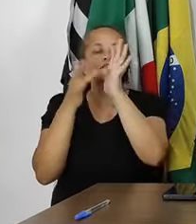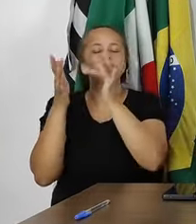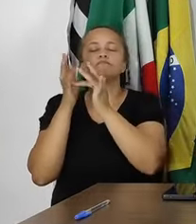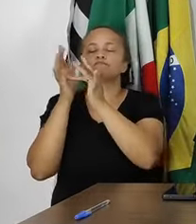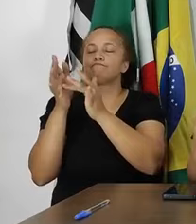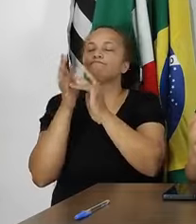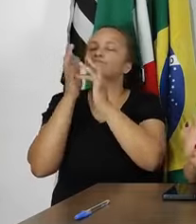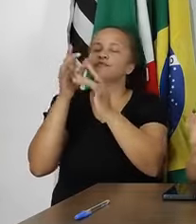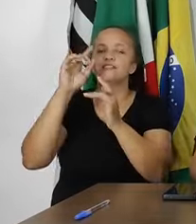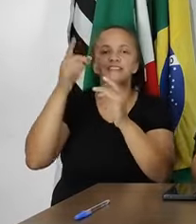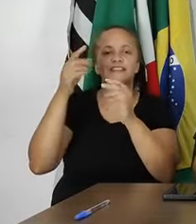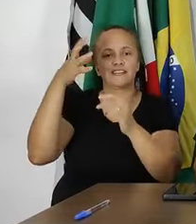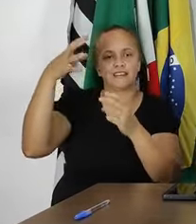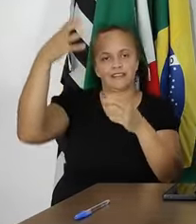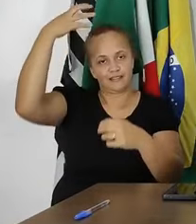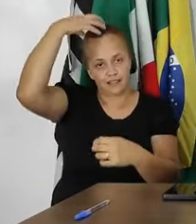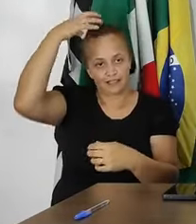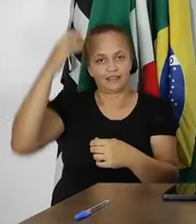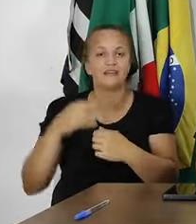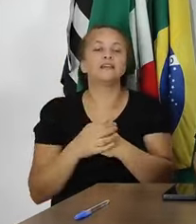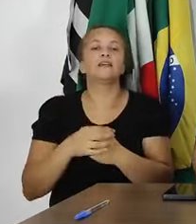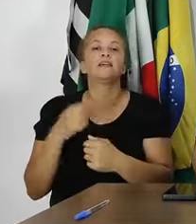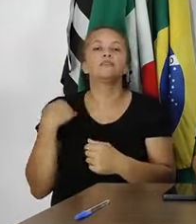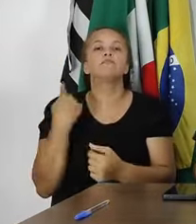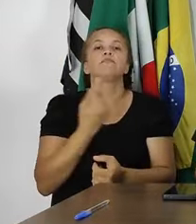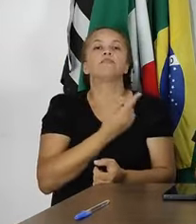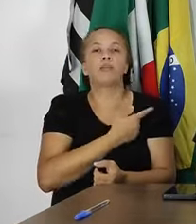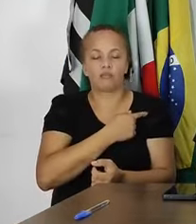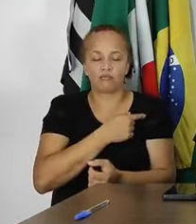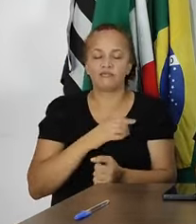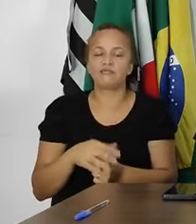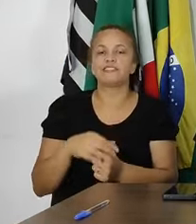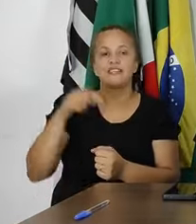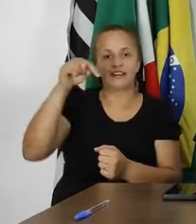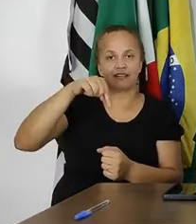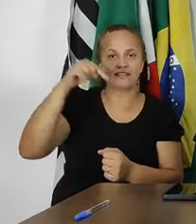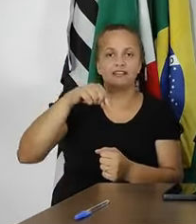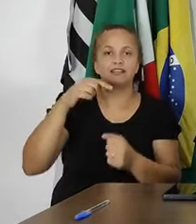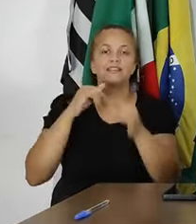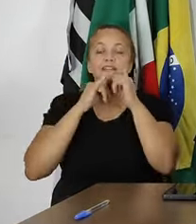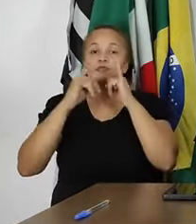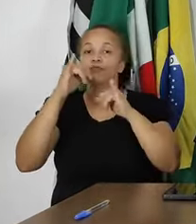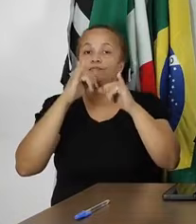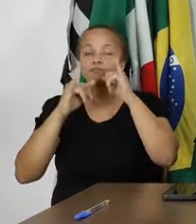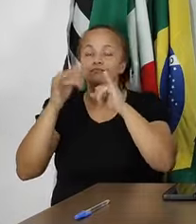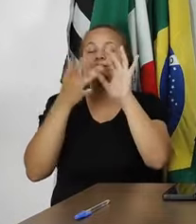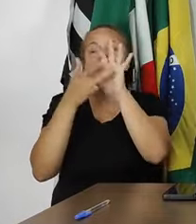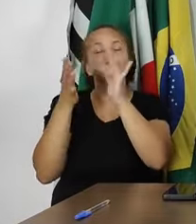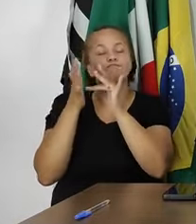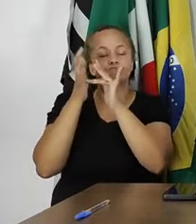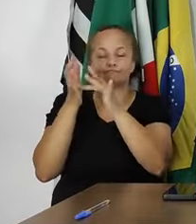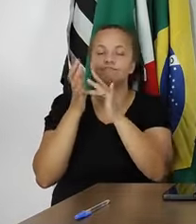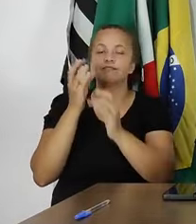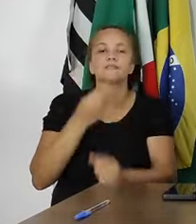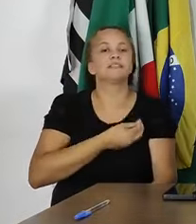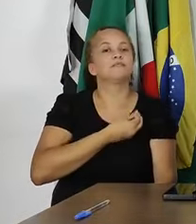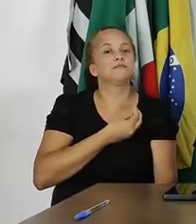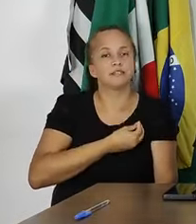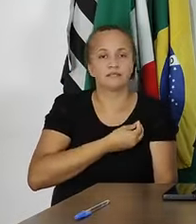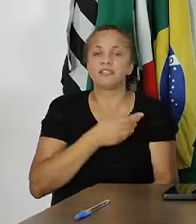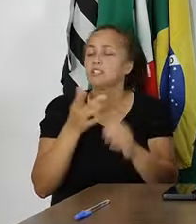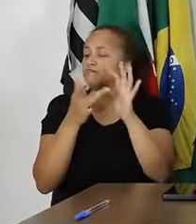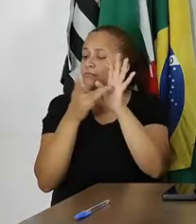reina. Foi nos dado esse poder de sermos testemunhas que Jesus Cristo vive, o nosso Redentor